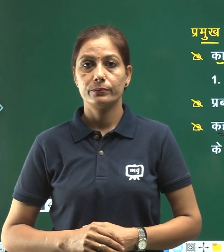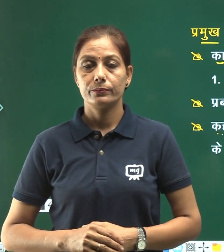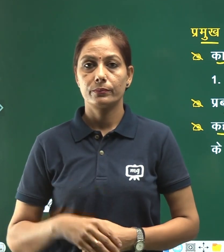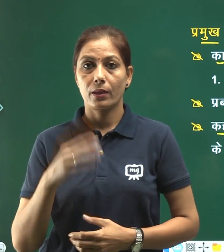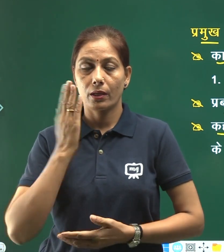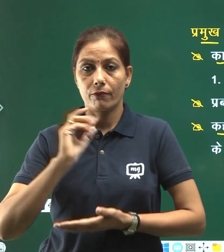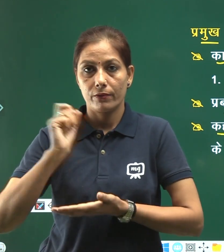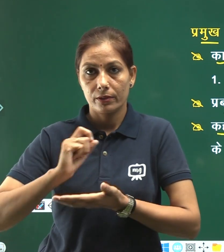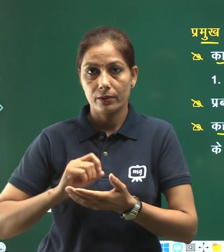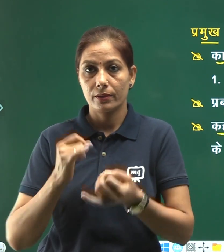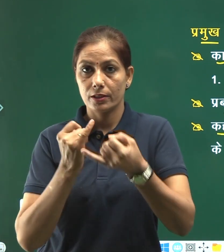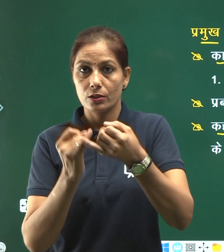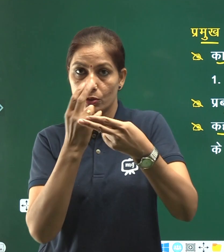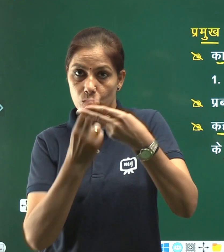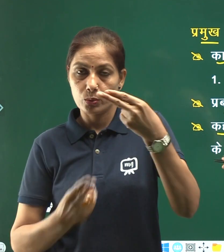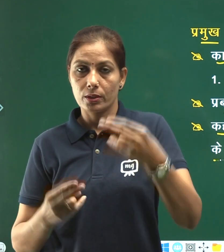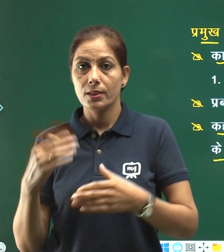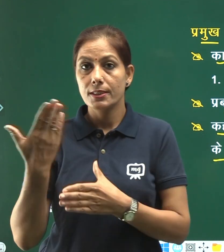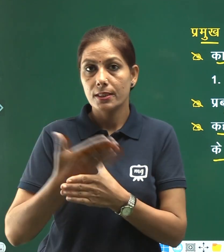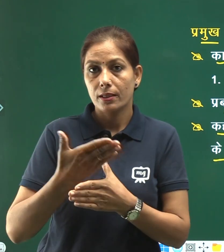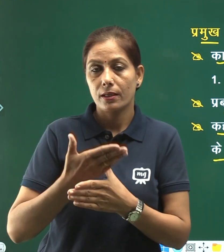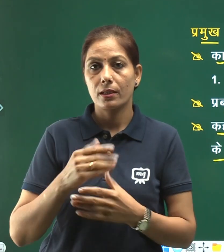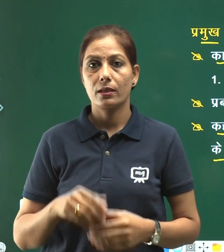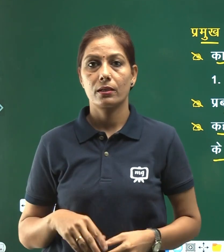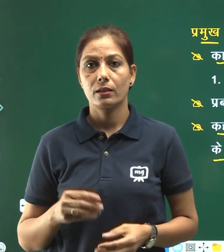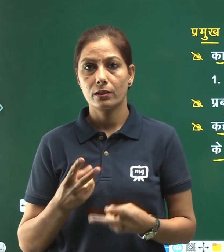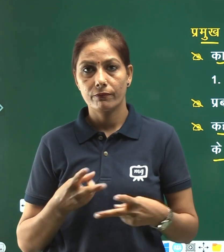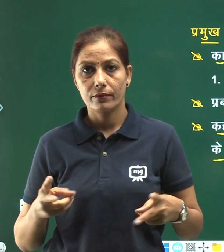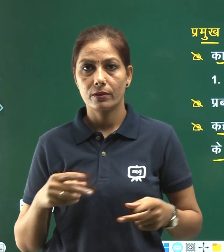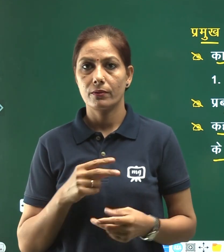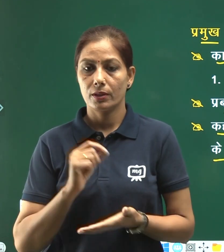कहानी संग्रह है आकारों के आसपास।